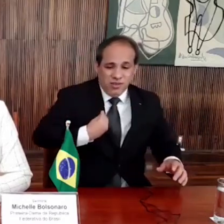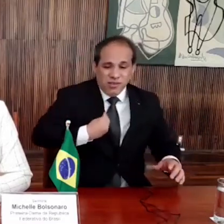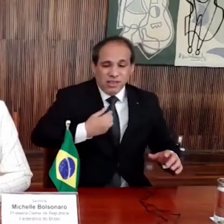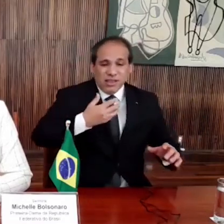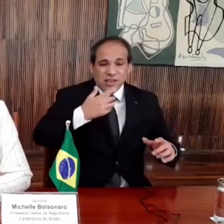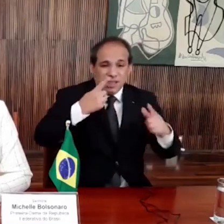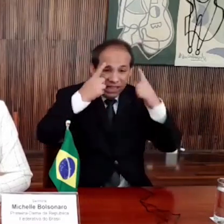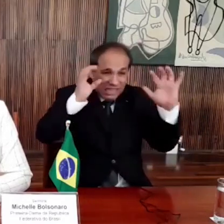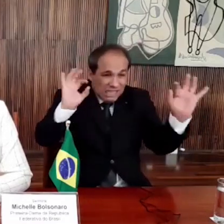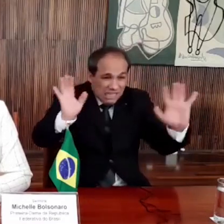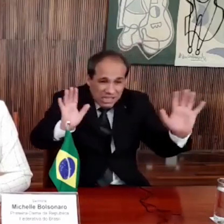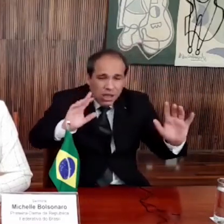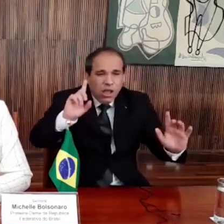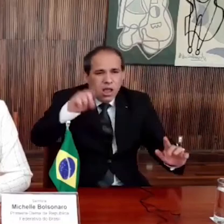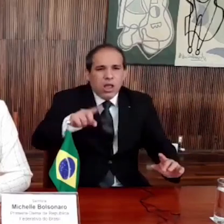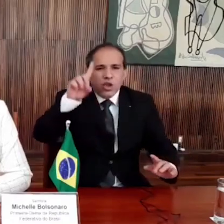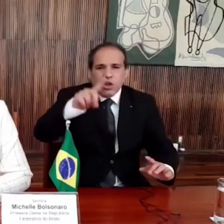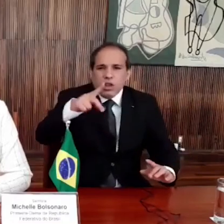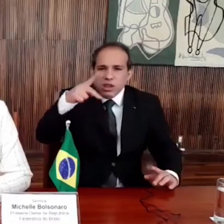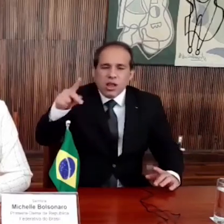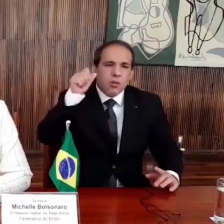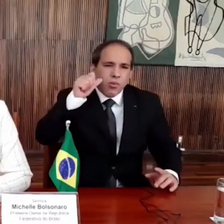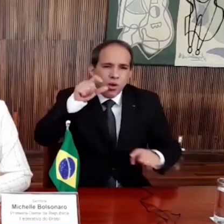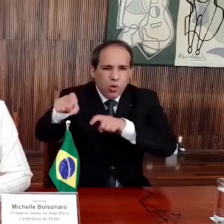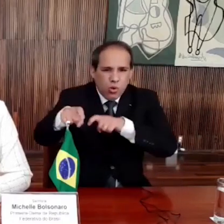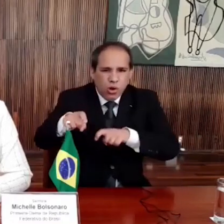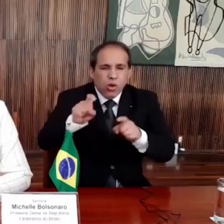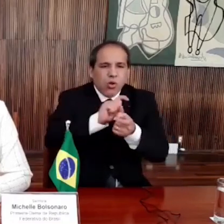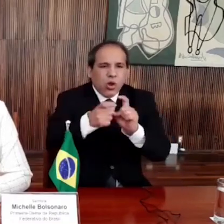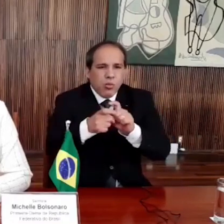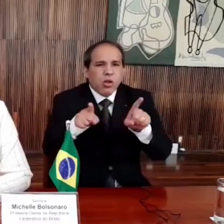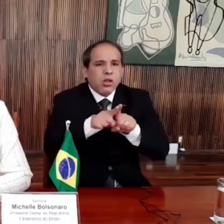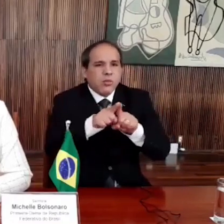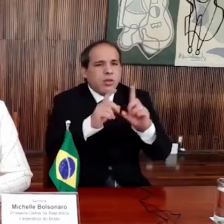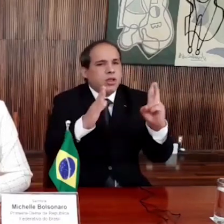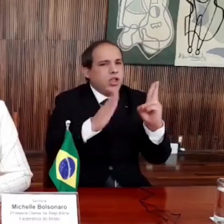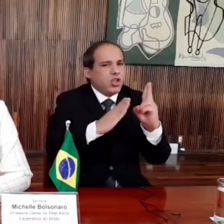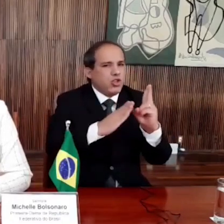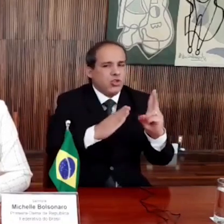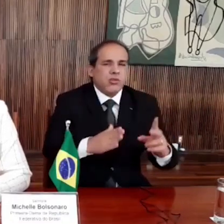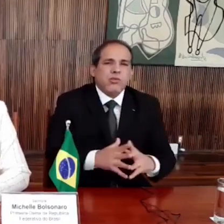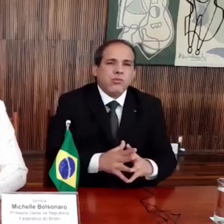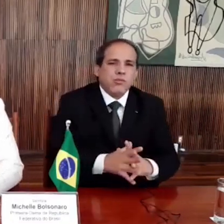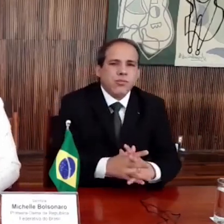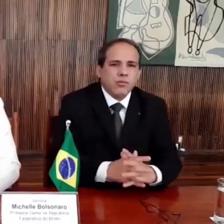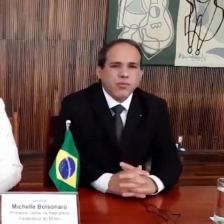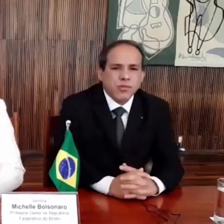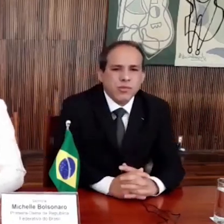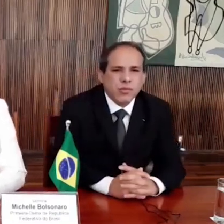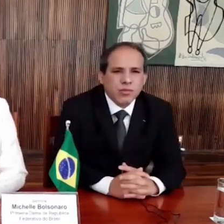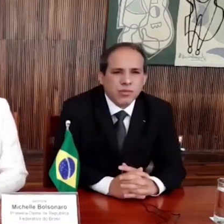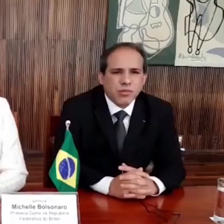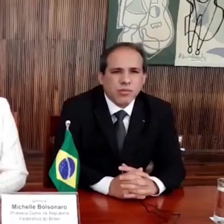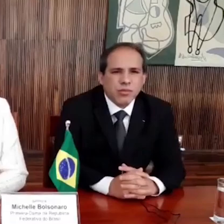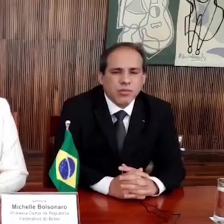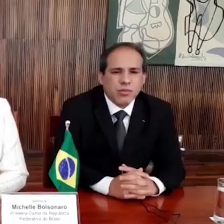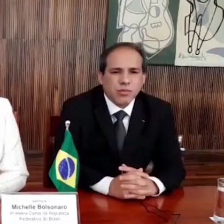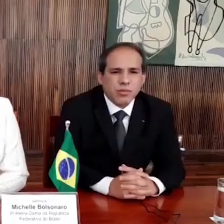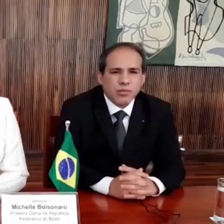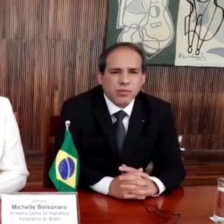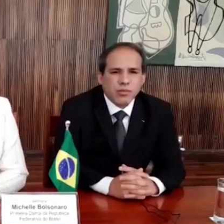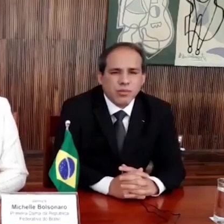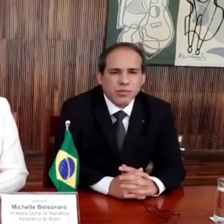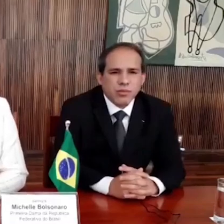também é um direito da mulher rural, indígena e quilombola. La ministra de la Mujer, la Familia y los